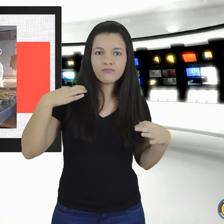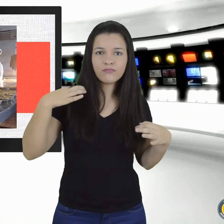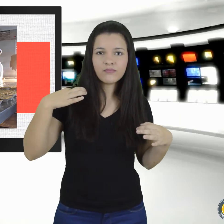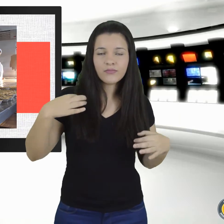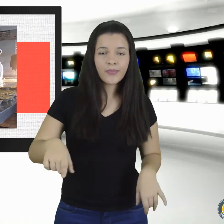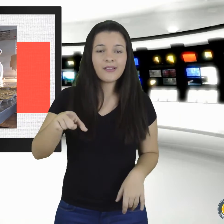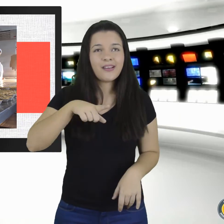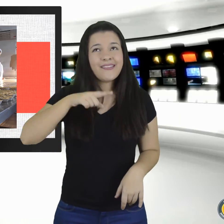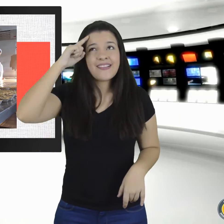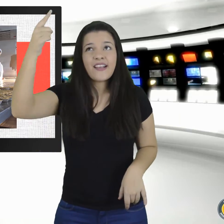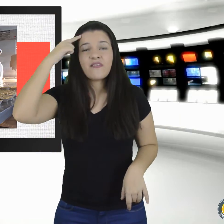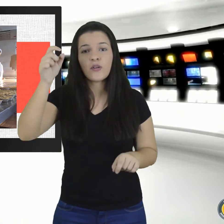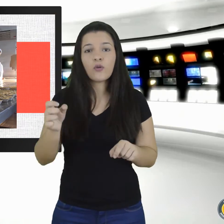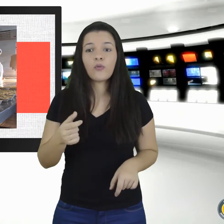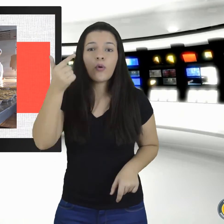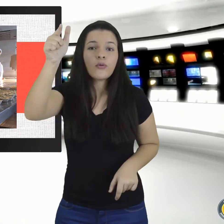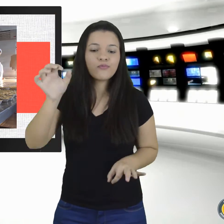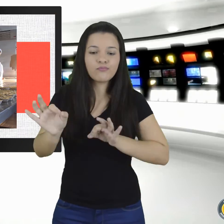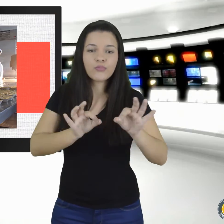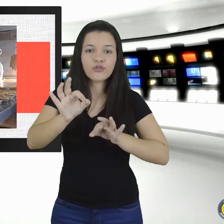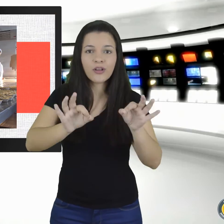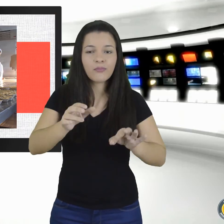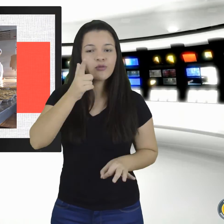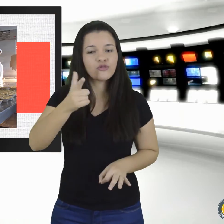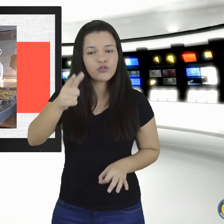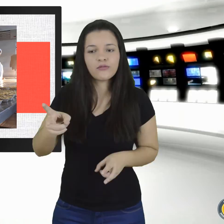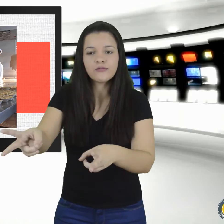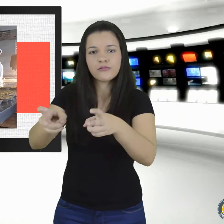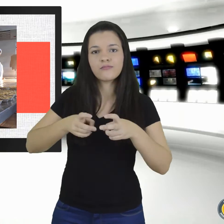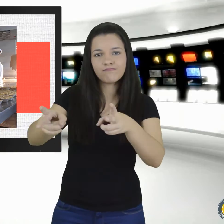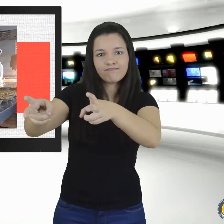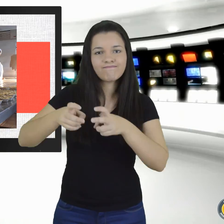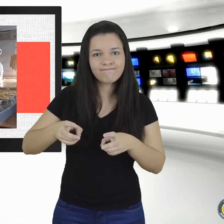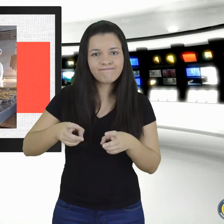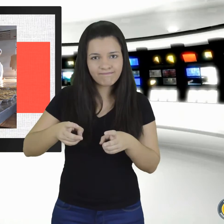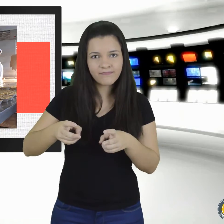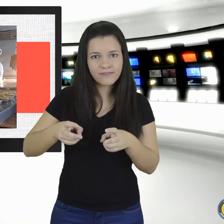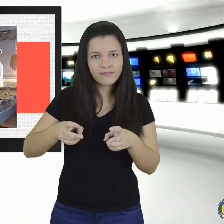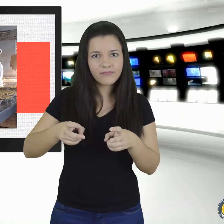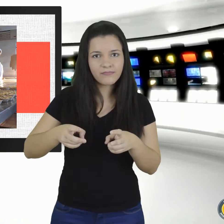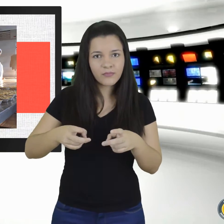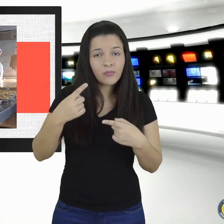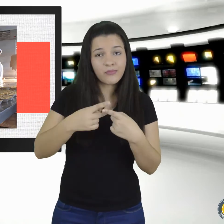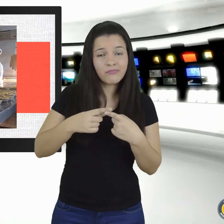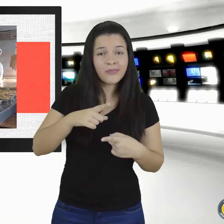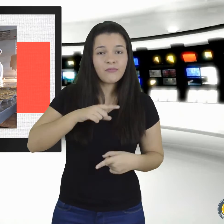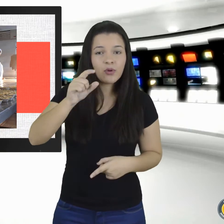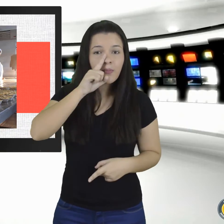outros projetos de captação de recursos criados em função dos perigos da crise.